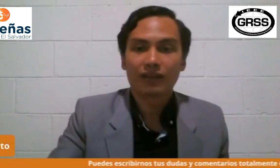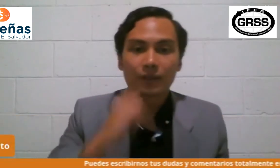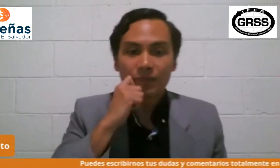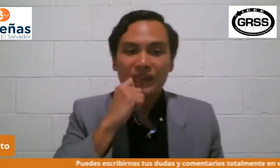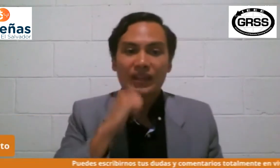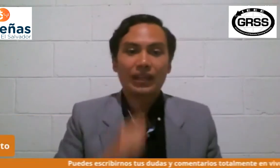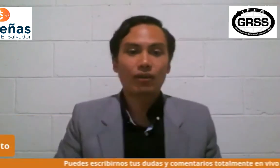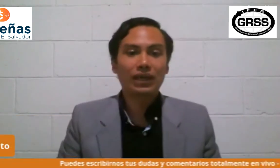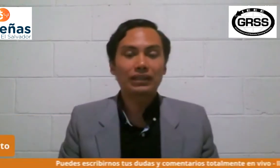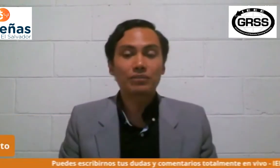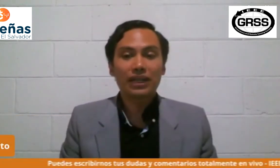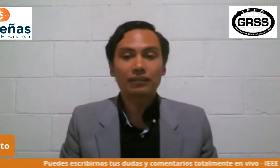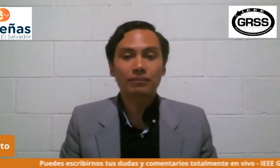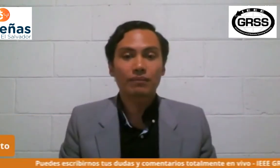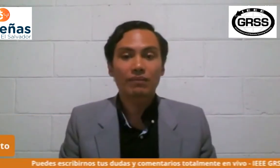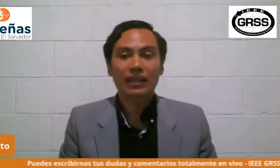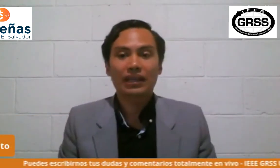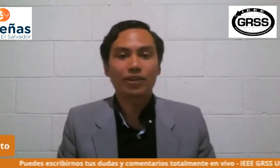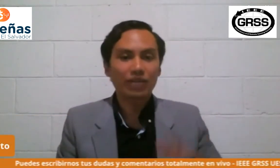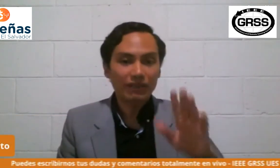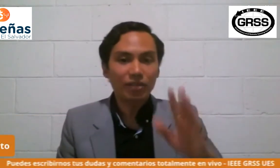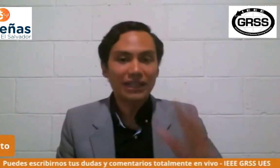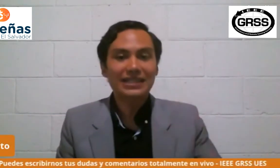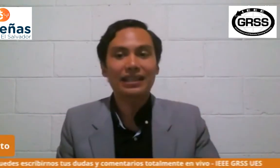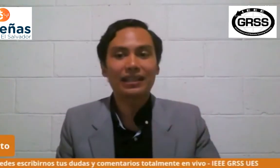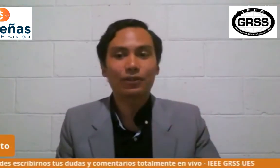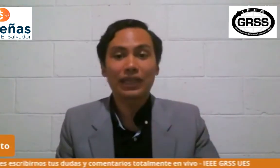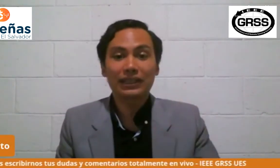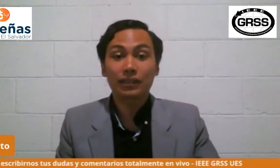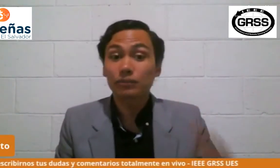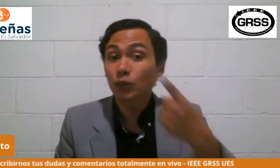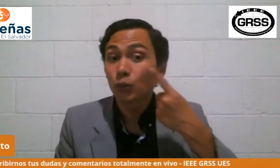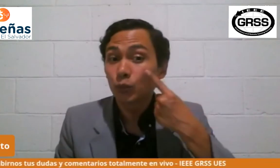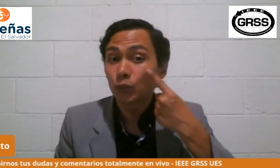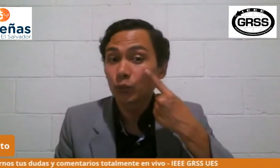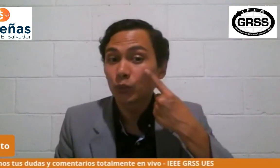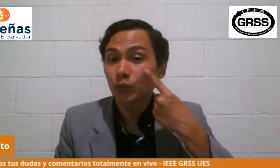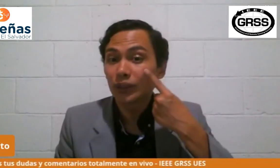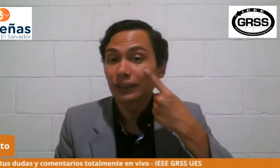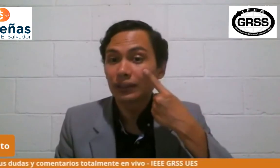A ver, y ahora también, bueno, ya vimos la señal de cuídate